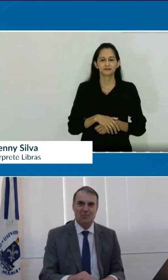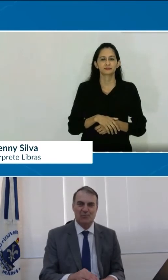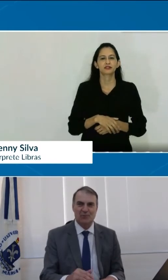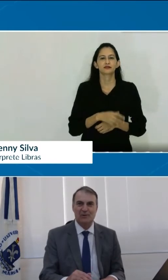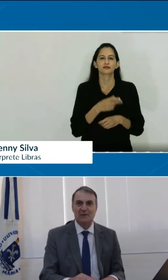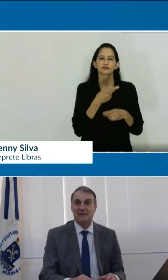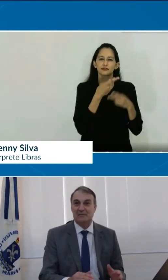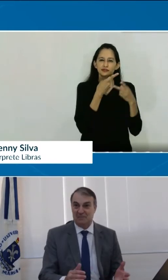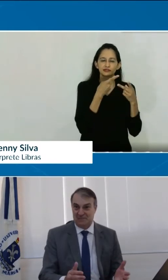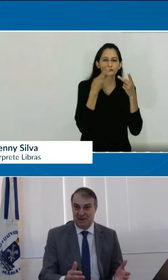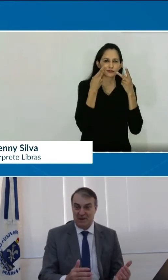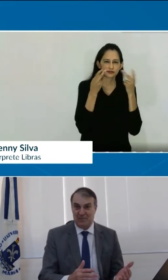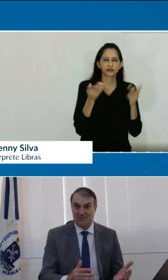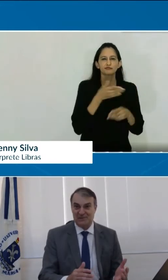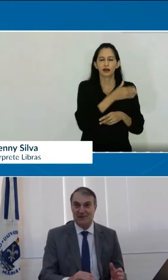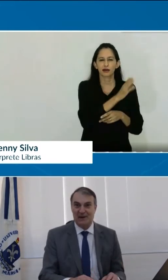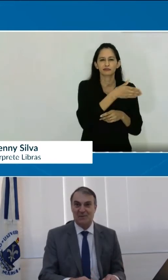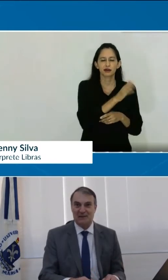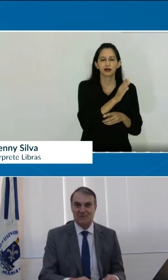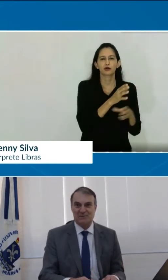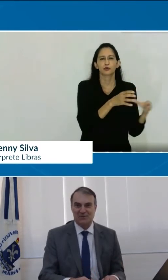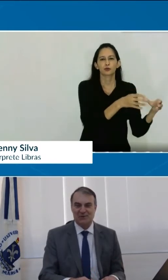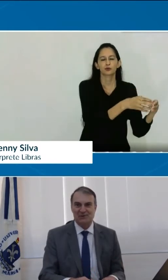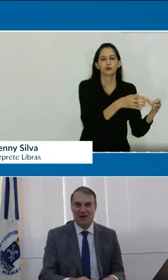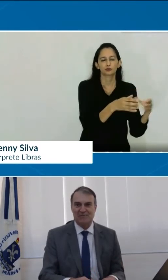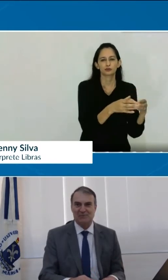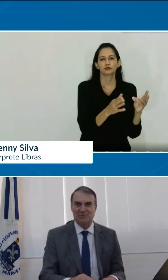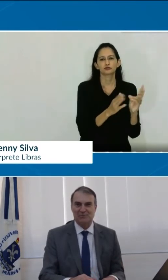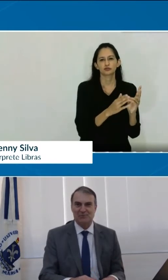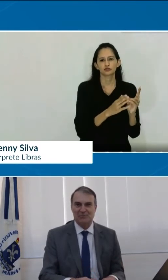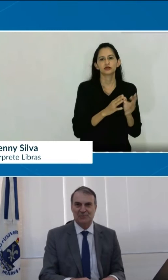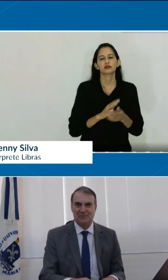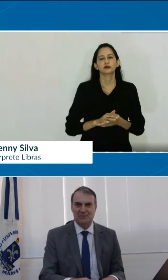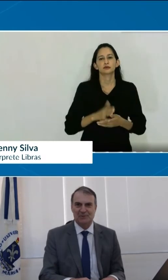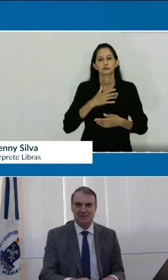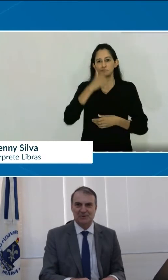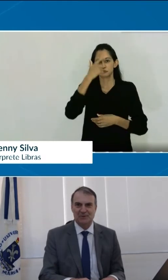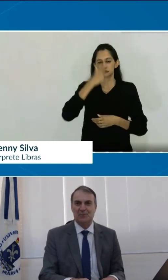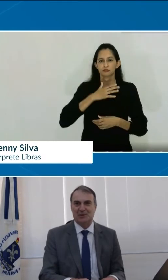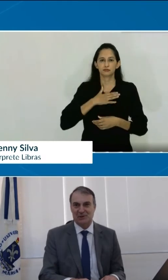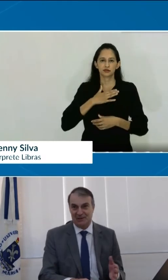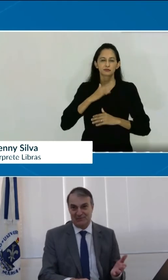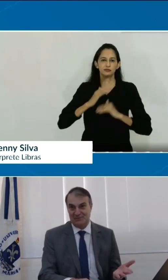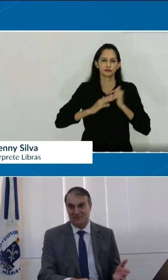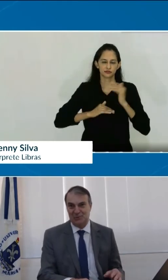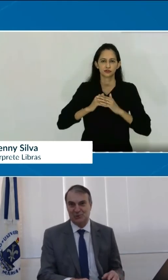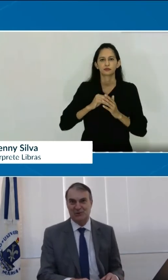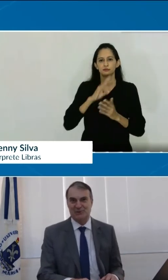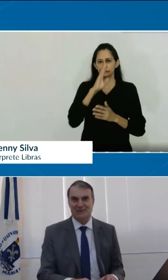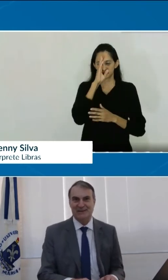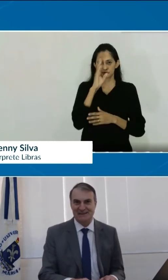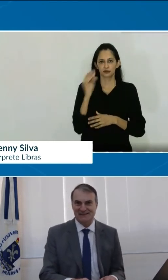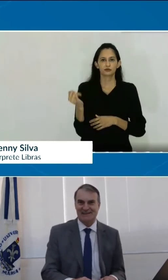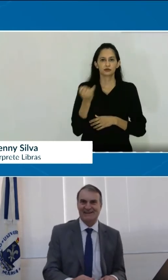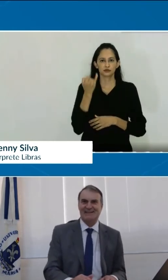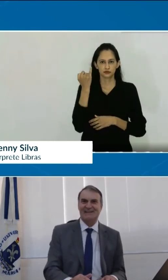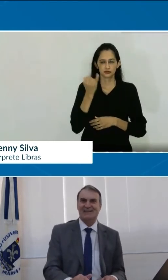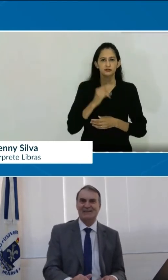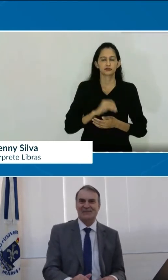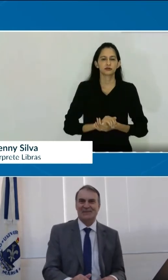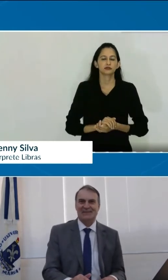indígenas, como na minha profissão era uma das profissões-chave do projeto, sou cirurgião